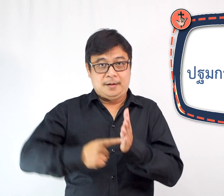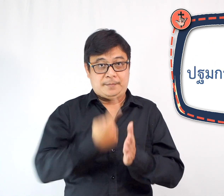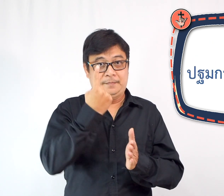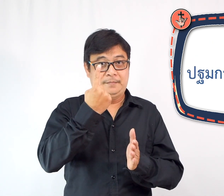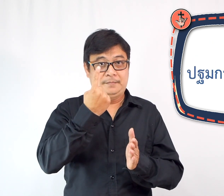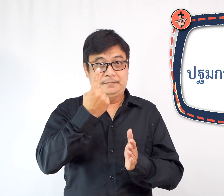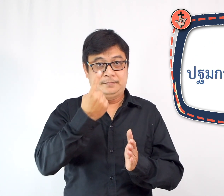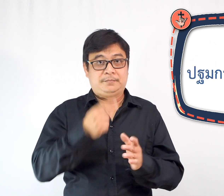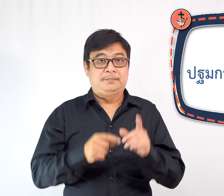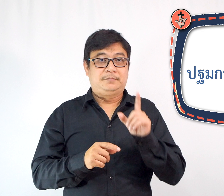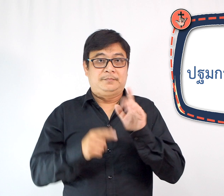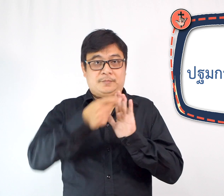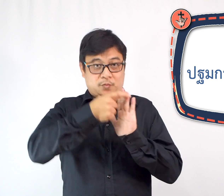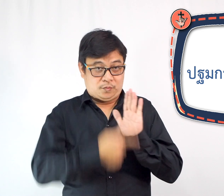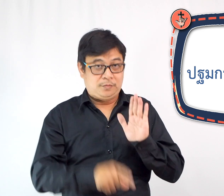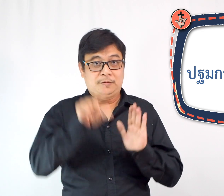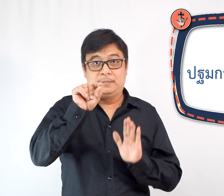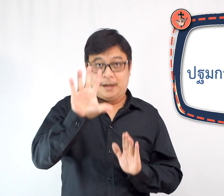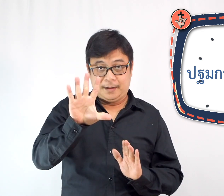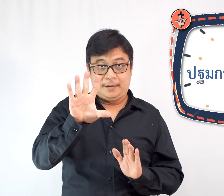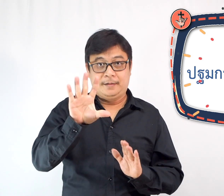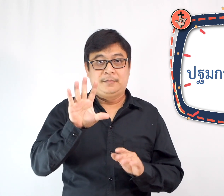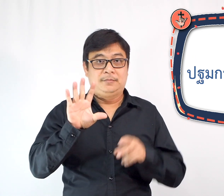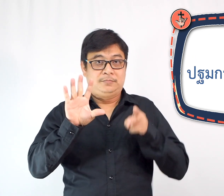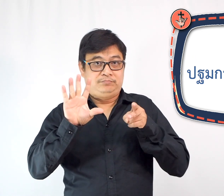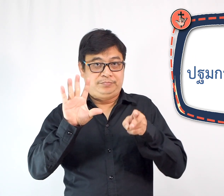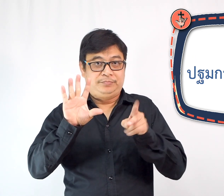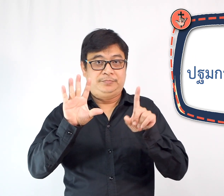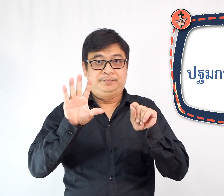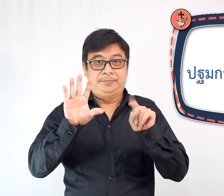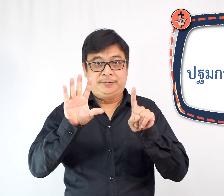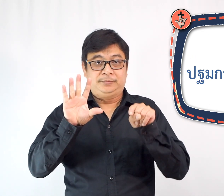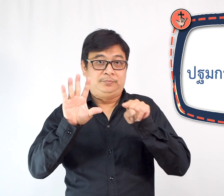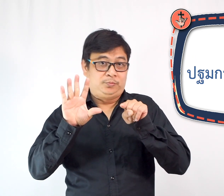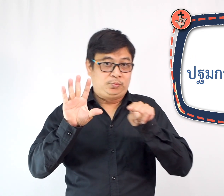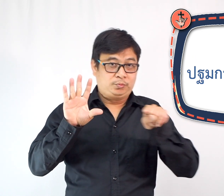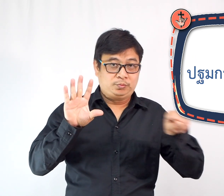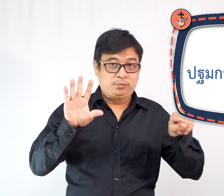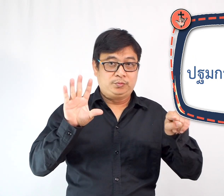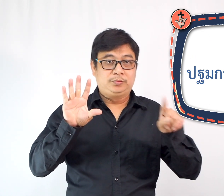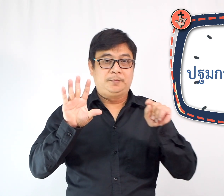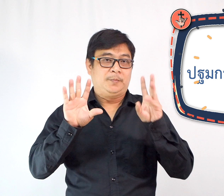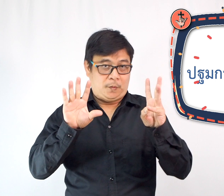ในพระคัมภีร์ปฐมกาลบทที่25ข้อ21ถึง26